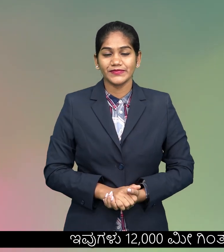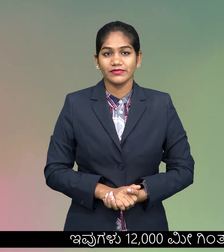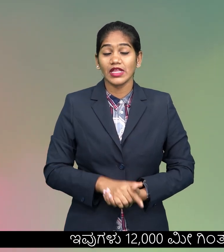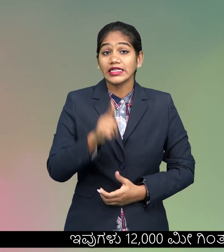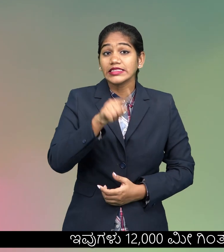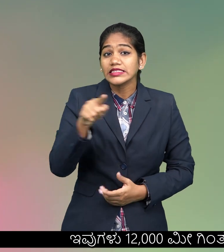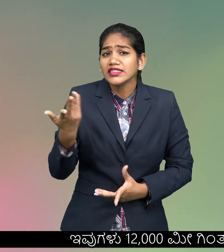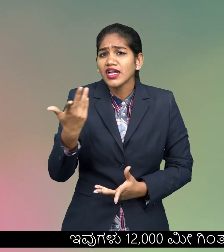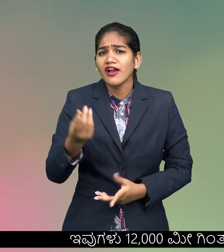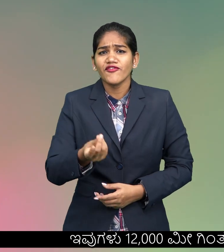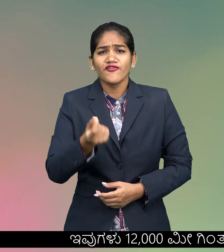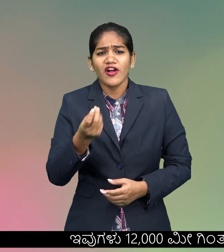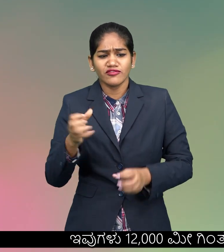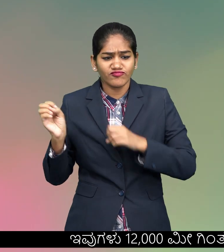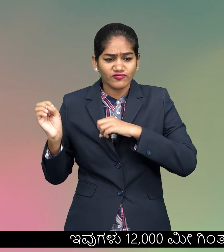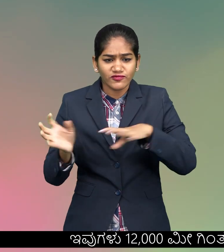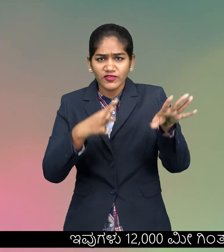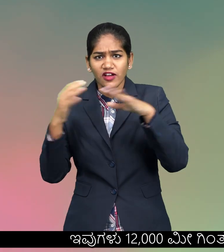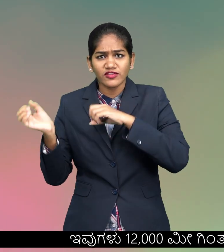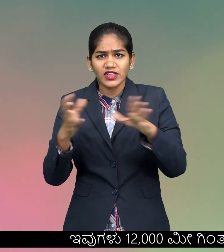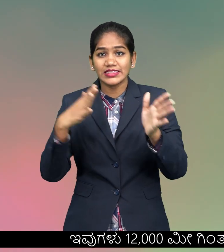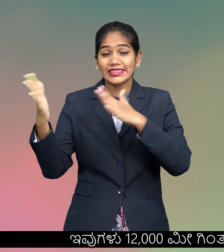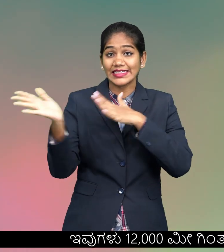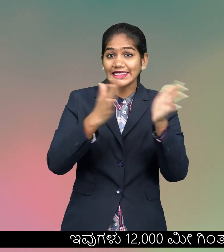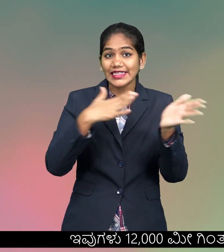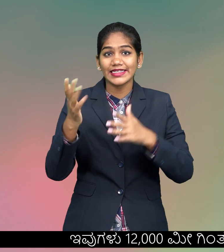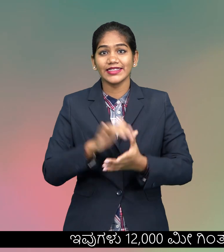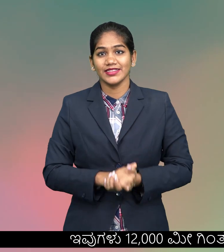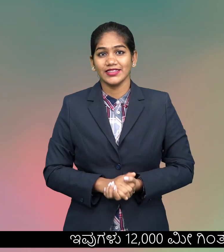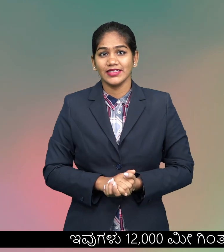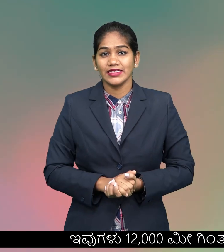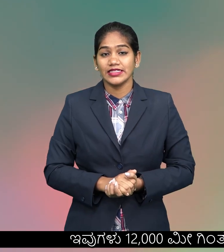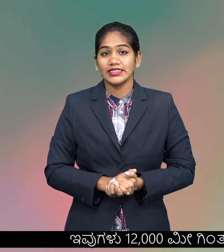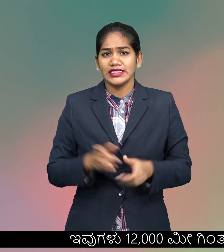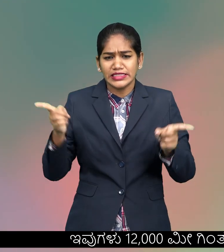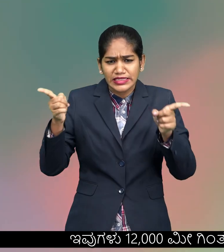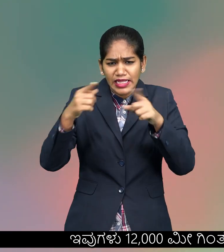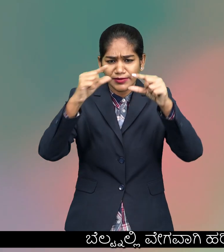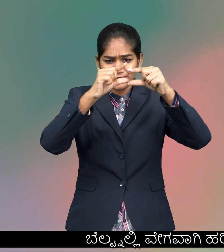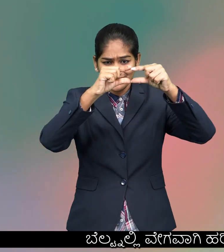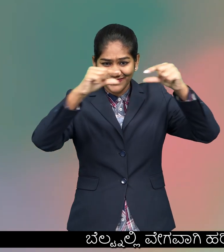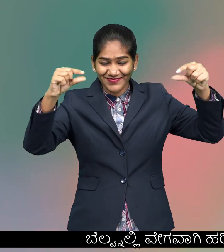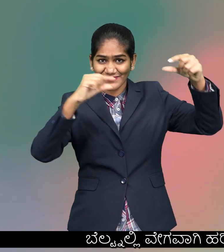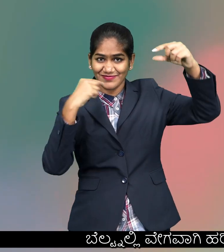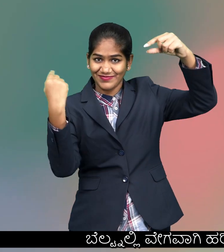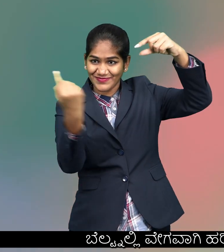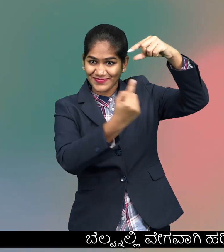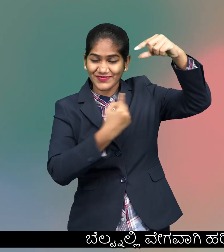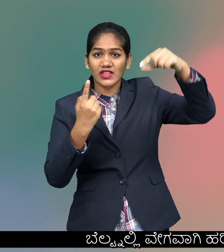ಇವುಗಳು 12,000 ಮೀಟರ್ಗಿಂತ ಮೇಲಿನ ವಾತಾವರಣದ ಮೇಲಿನ ಕಿರಿದಾದ ಬೆಲ್ಟ್ನಲ್ಲಿ ವೇಗವಾಗಿ